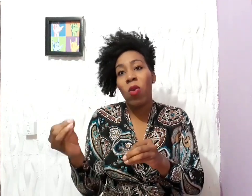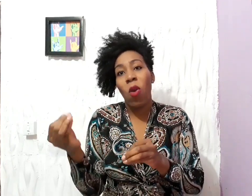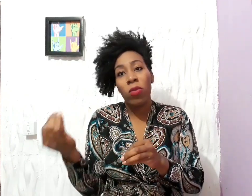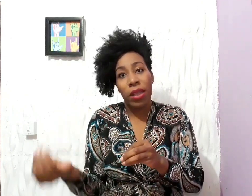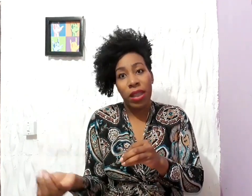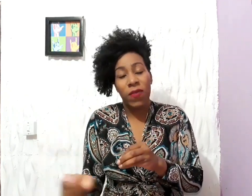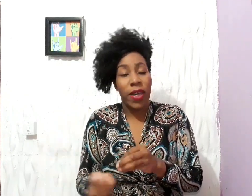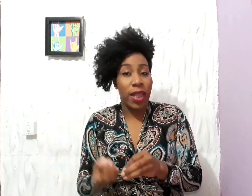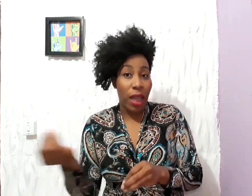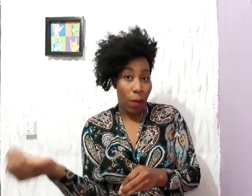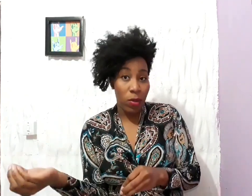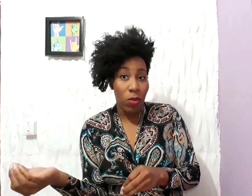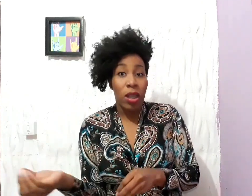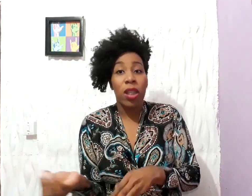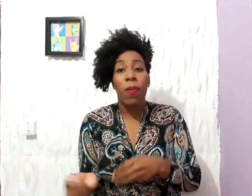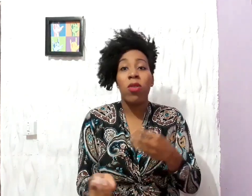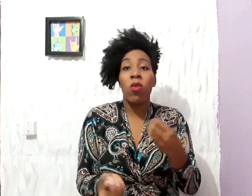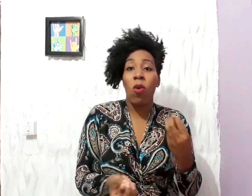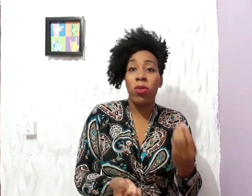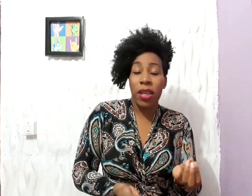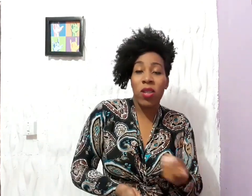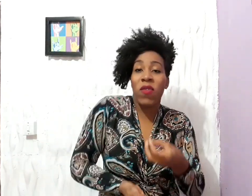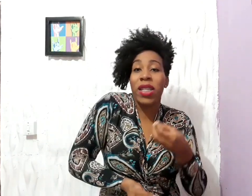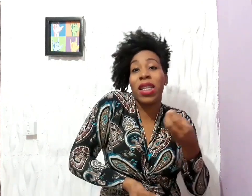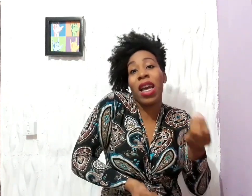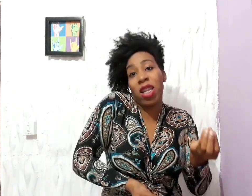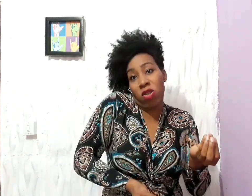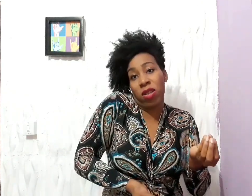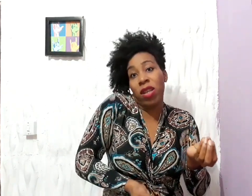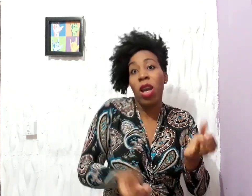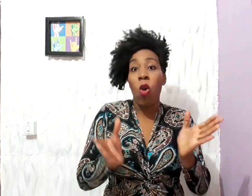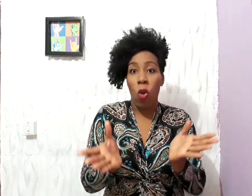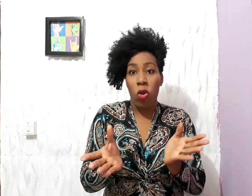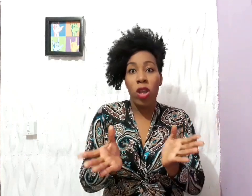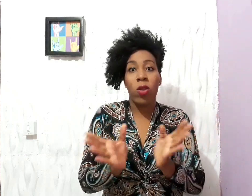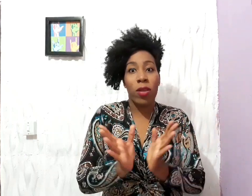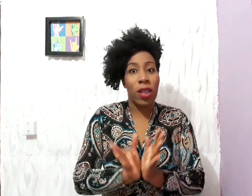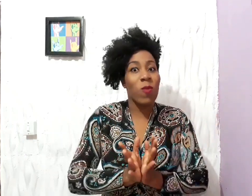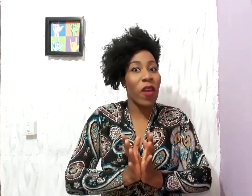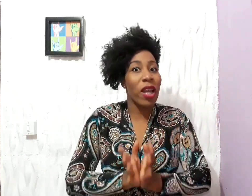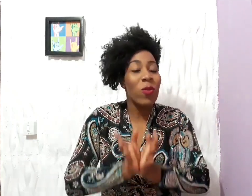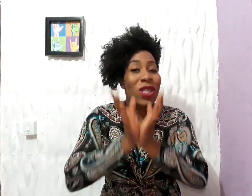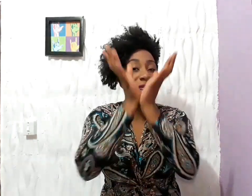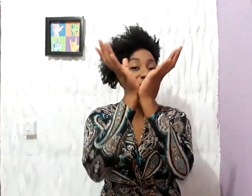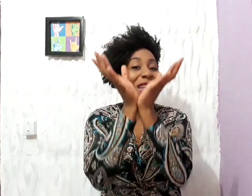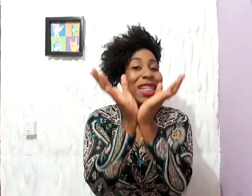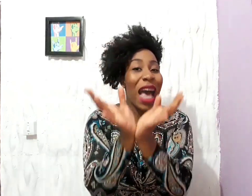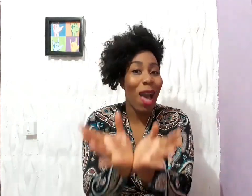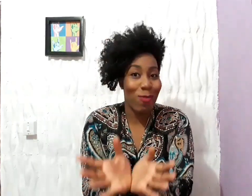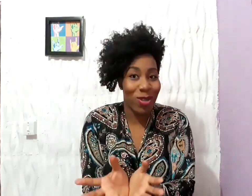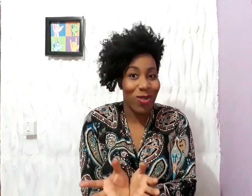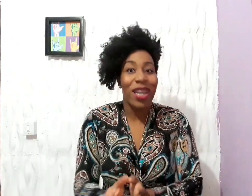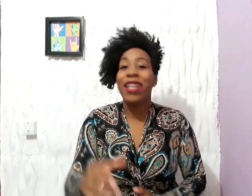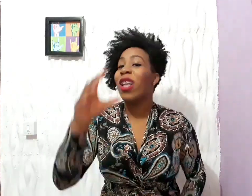Dependendo do contexto, vai ser sábado. Dependendo do contexto, vai ser laranja. Hoje nós estamos falando de sábado.